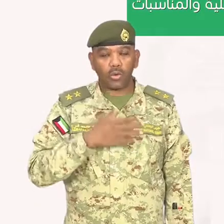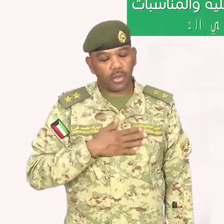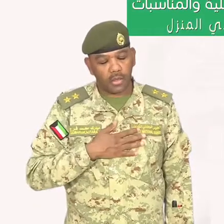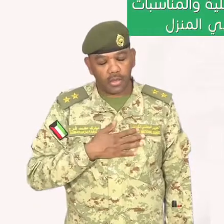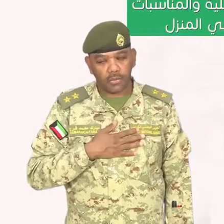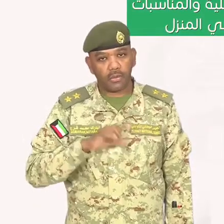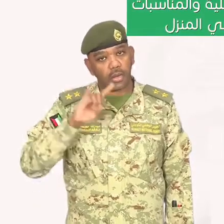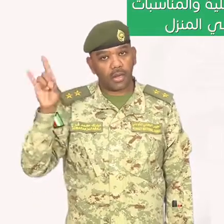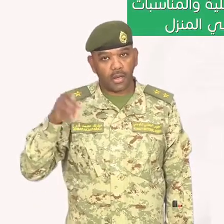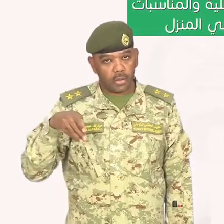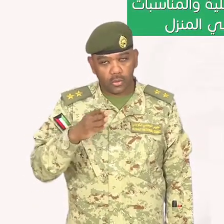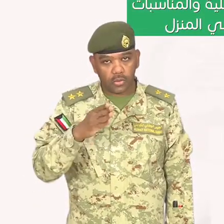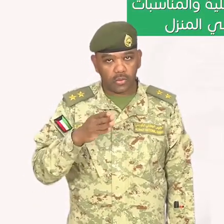اعتذر عن حضور التجمعات العائلية